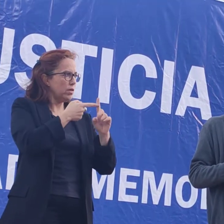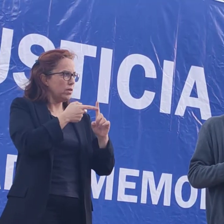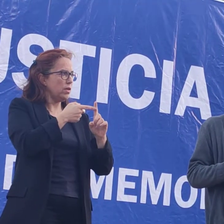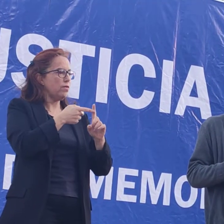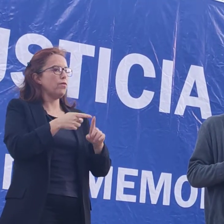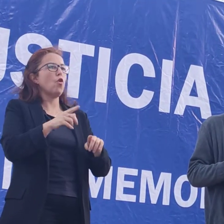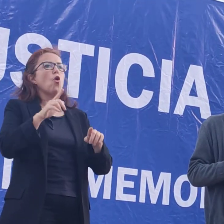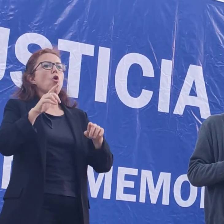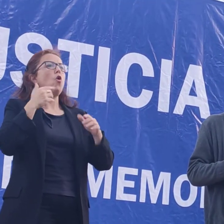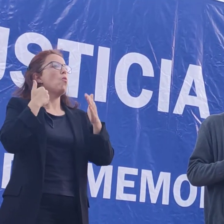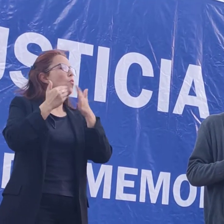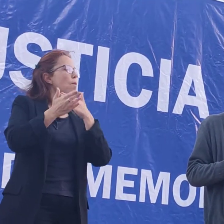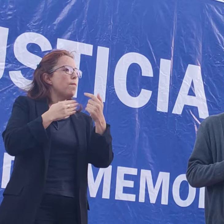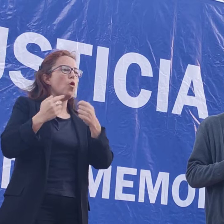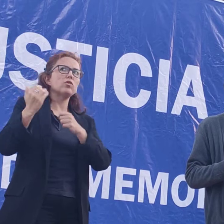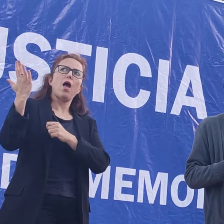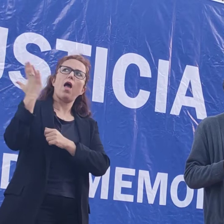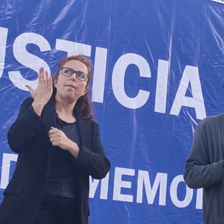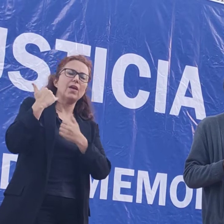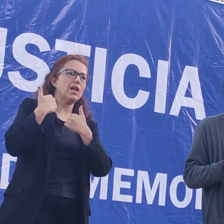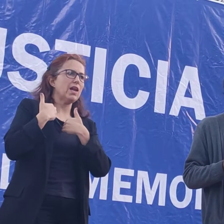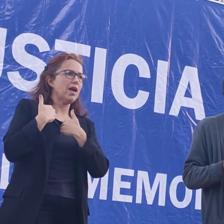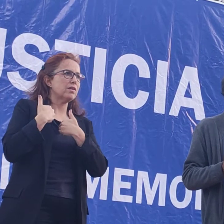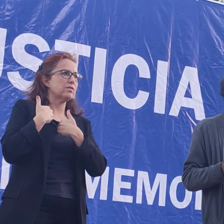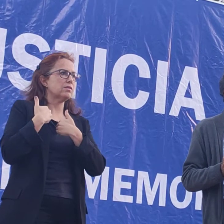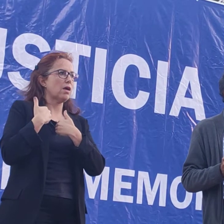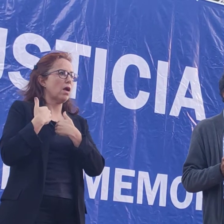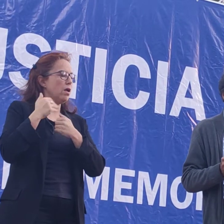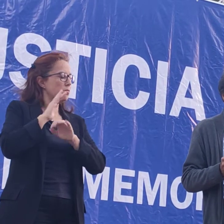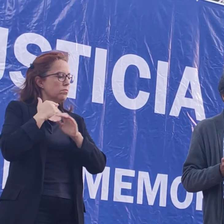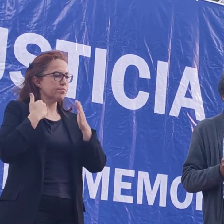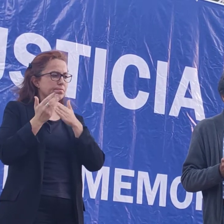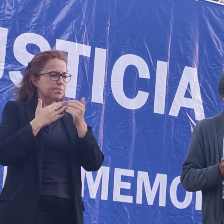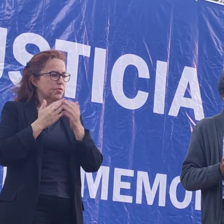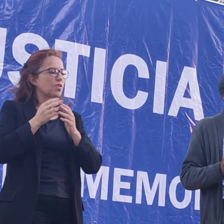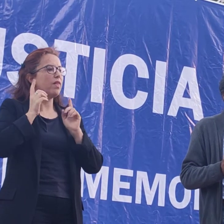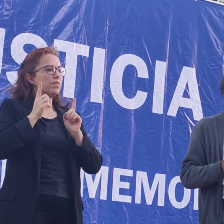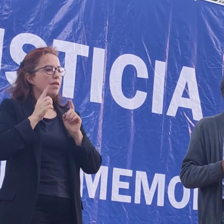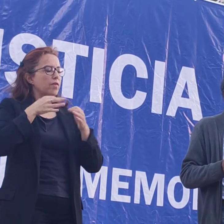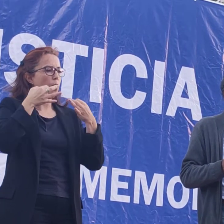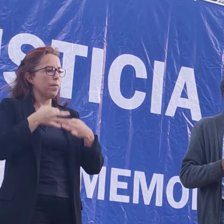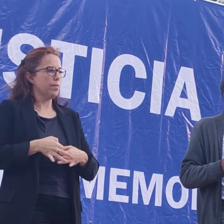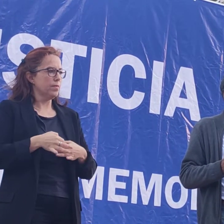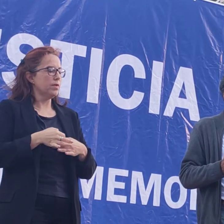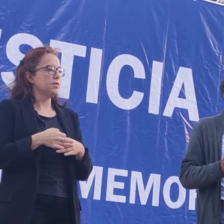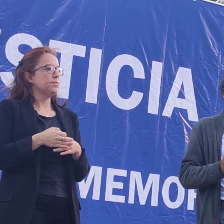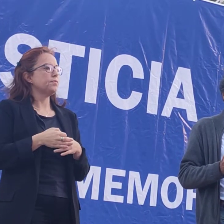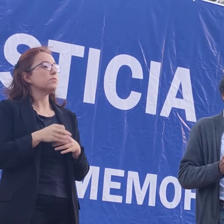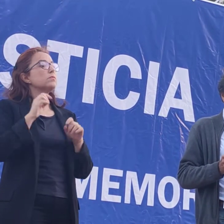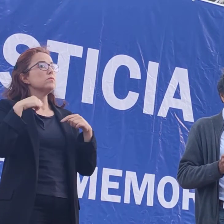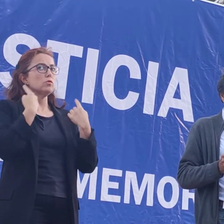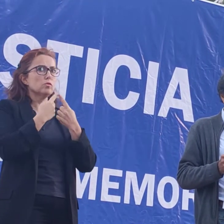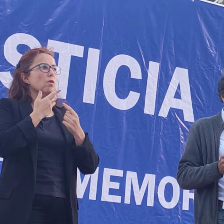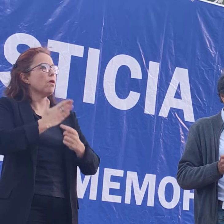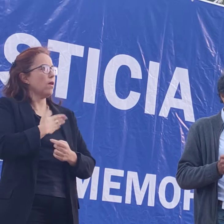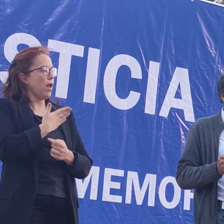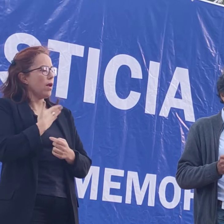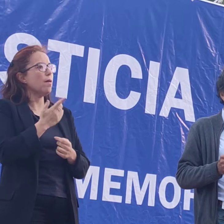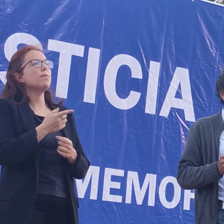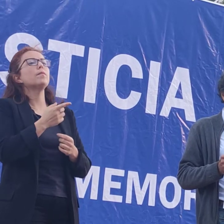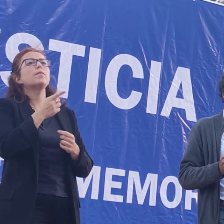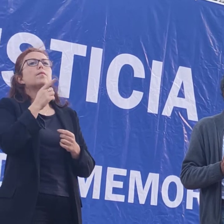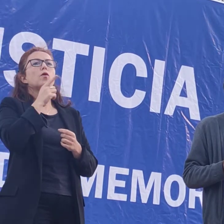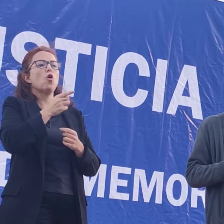presiones públicas y amenazas en los medios de los defensores de los criminales. Eso es lo que reclamamos,